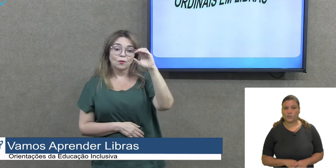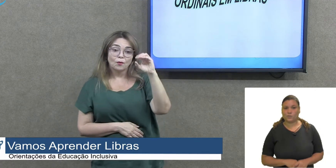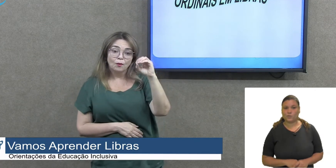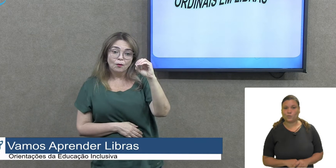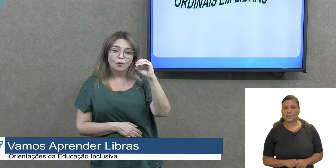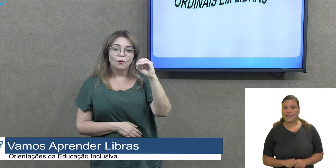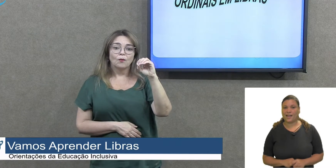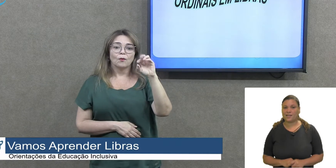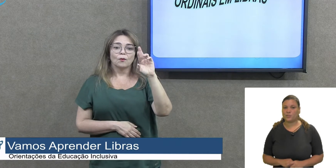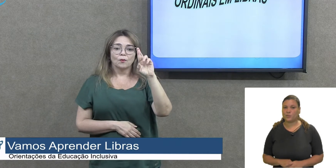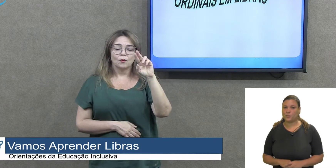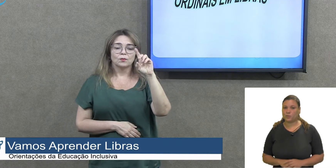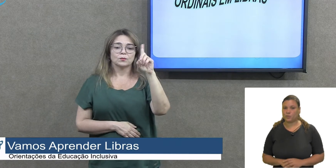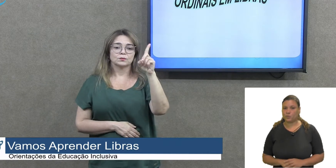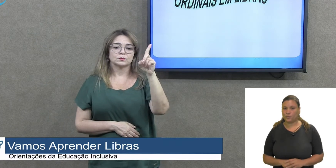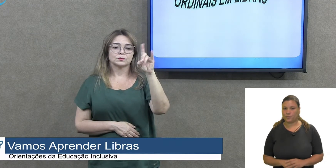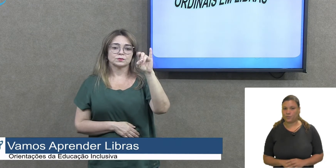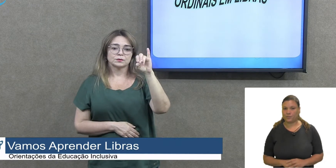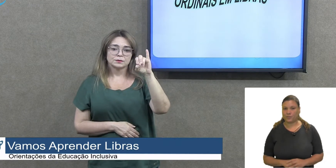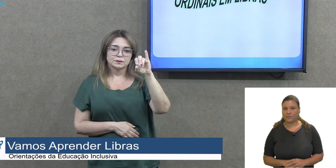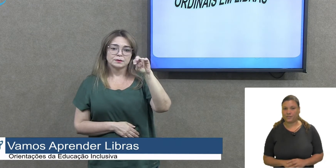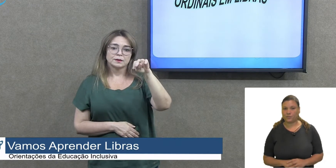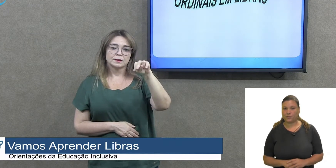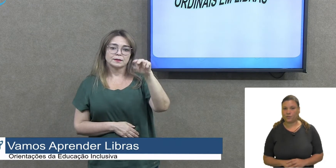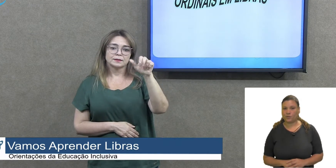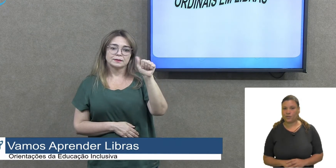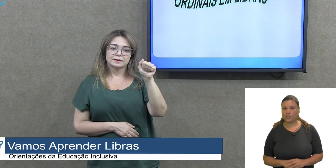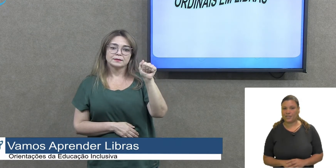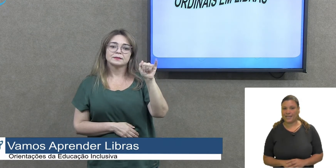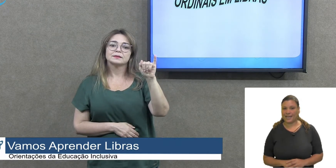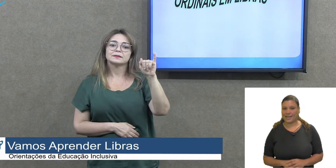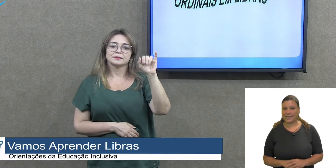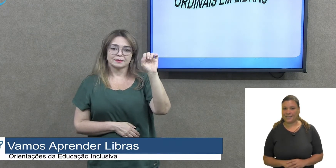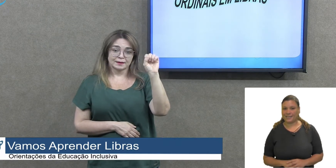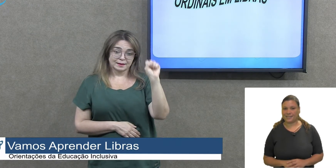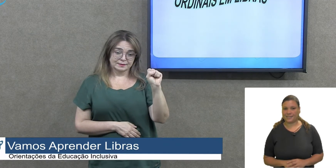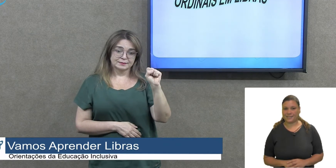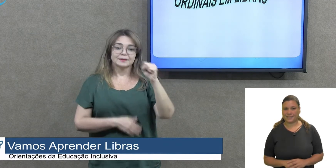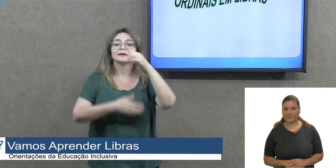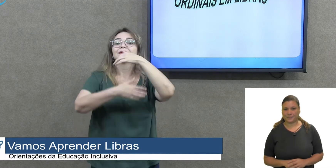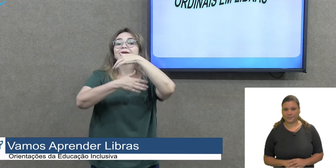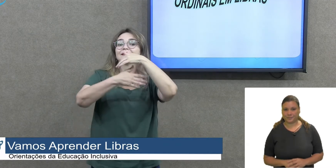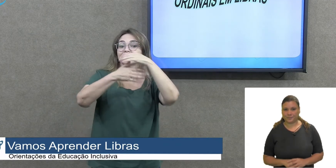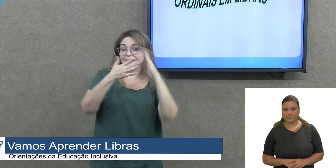Agora nós vamos mudar de grupo de números. Vamos fazer os ordinais.